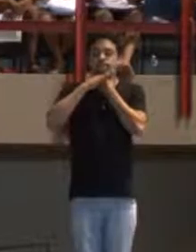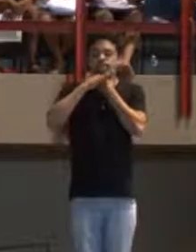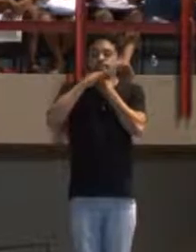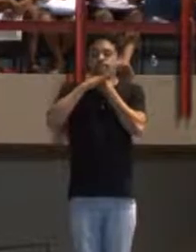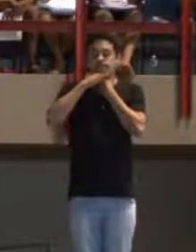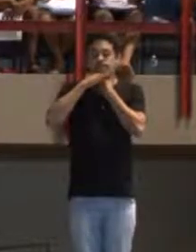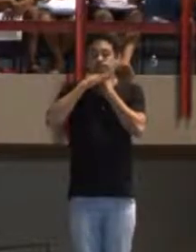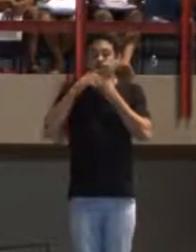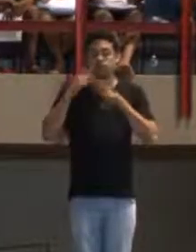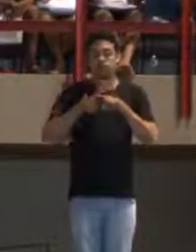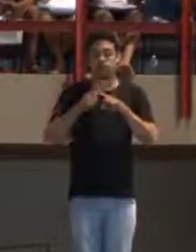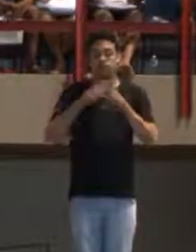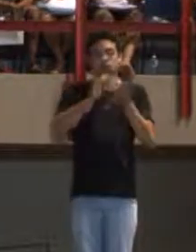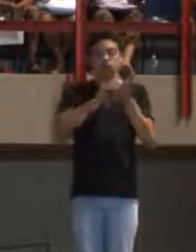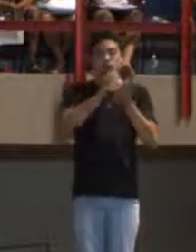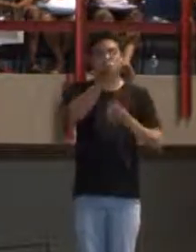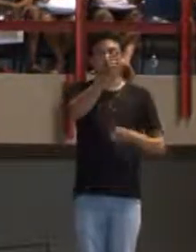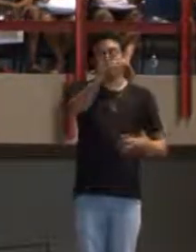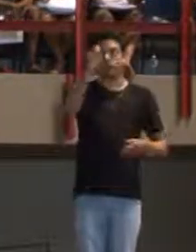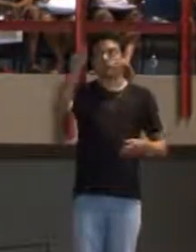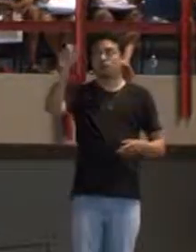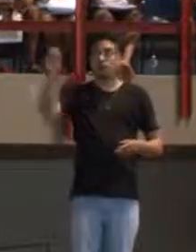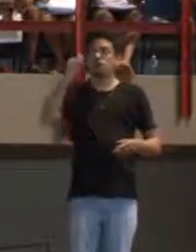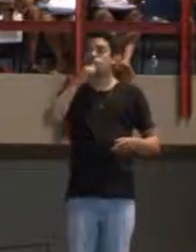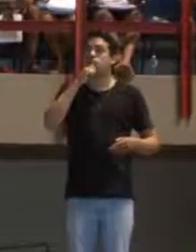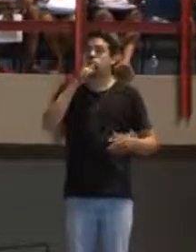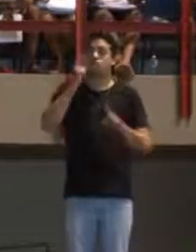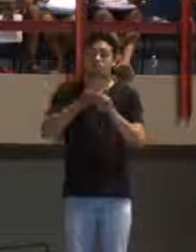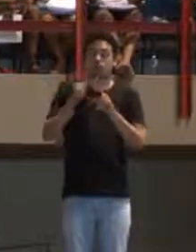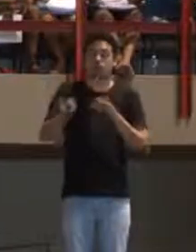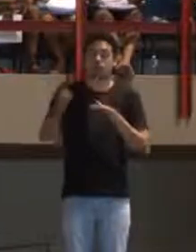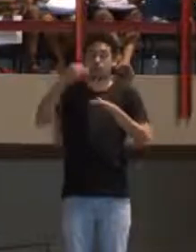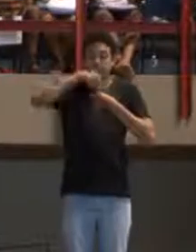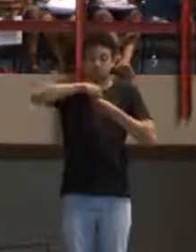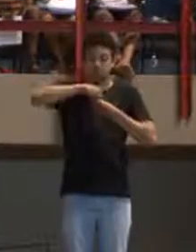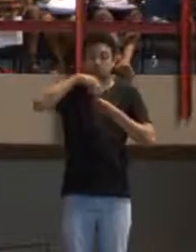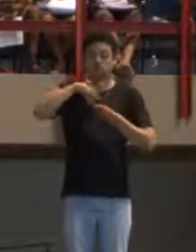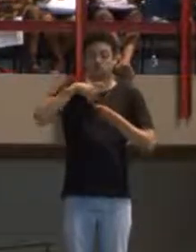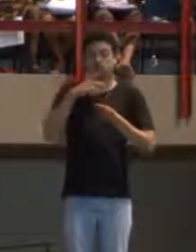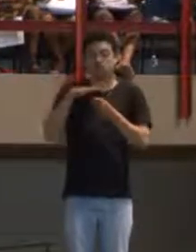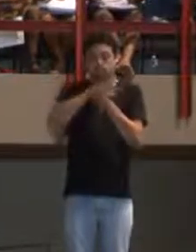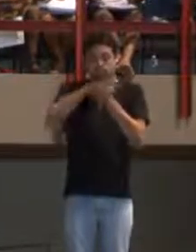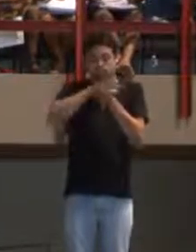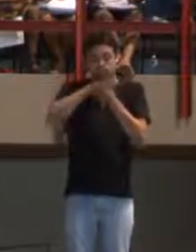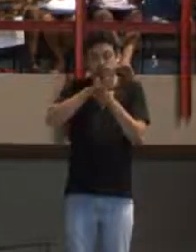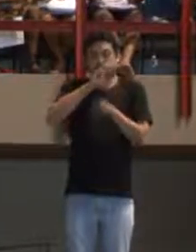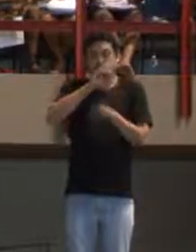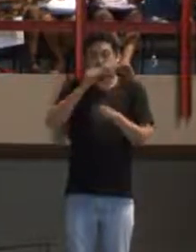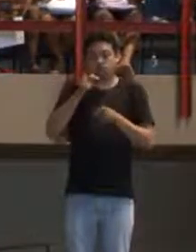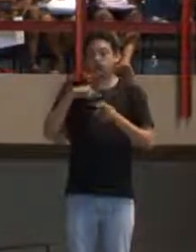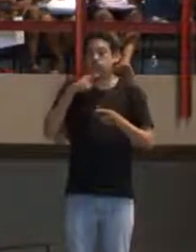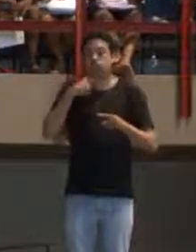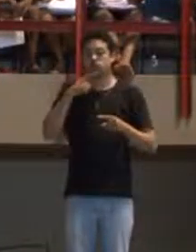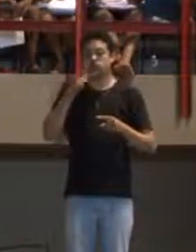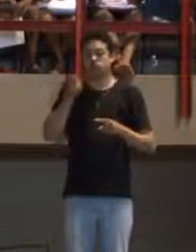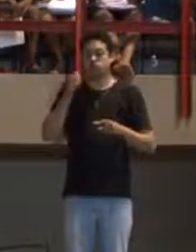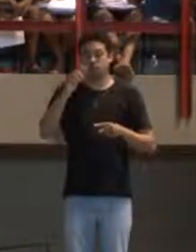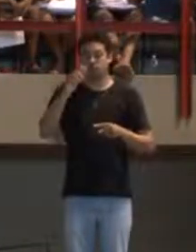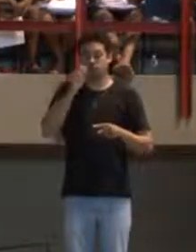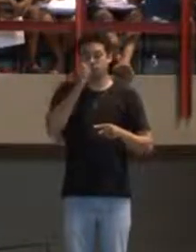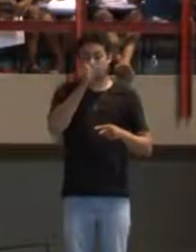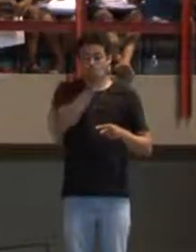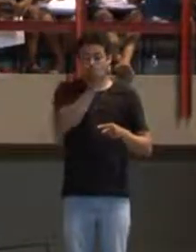E não é pela falta de oxigênio no ambiente, é pela incapacidade de transportar oxigênio a partir